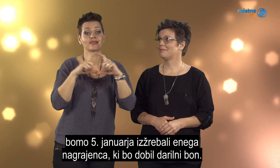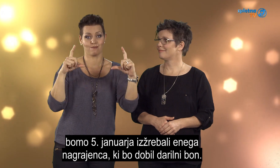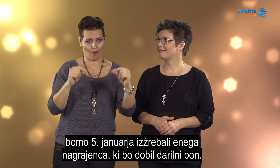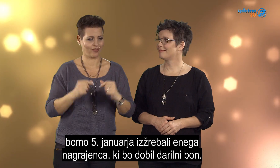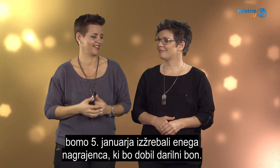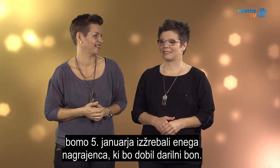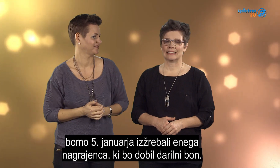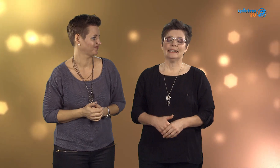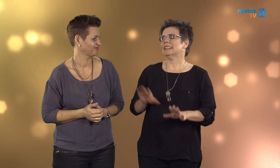bon.